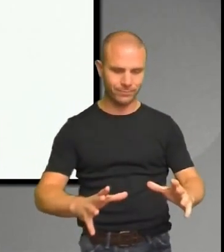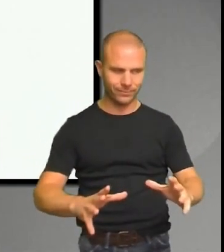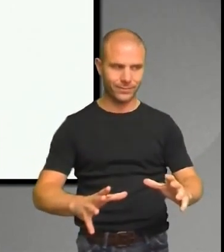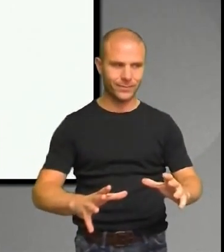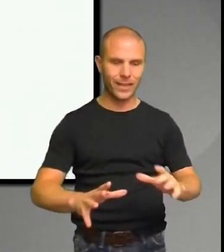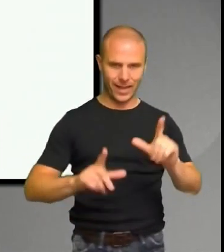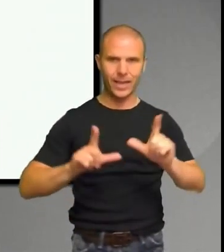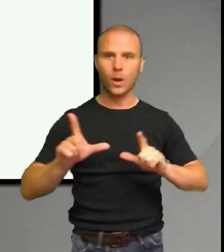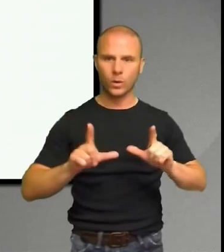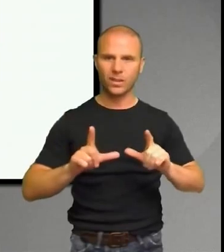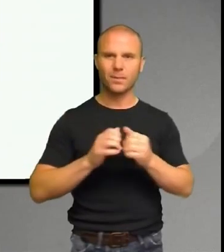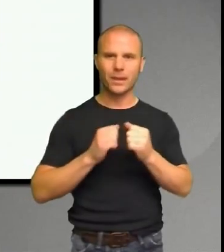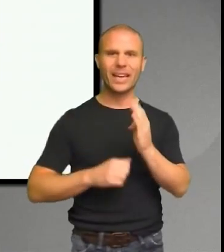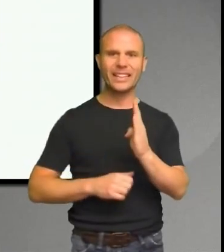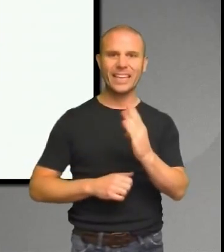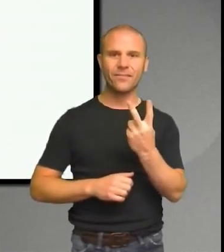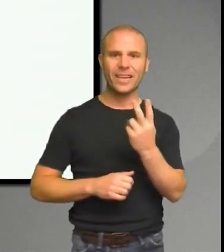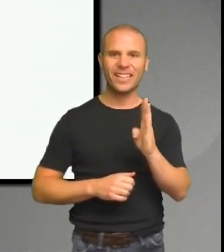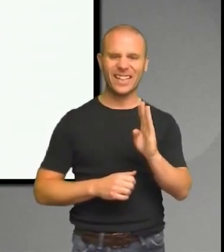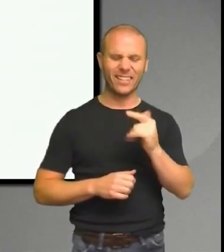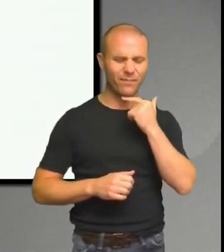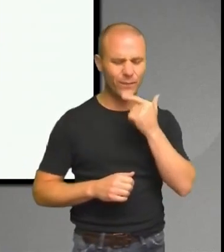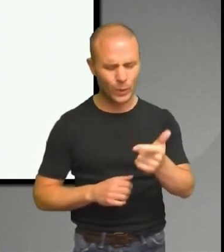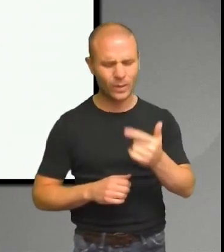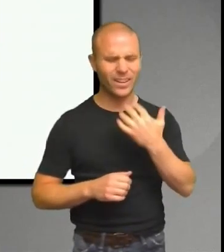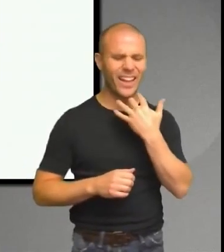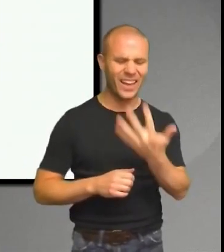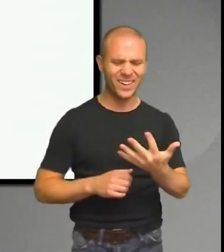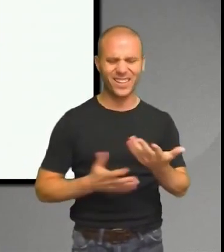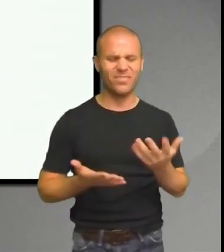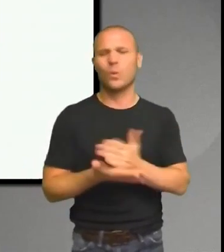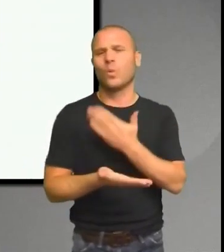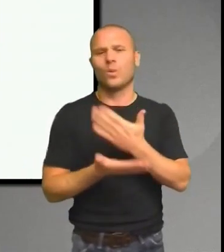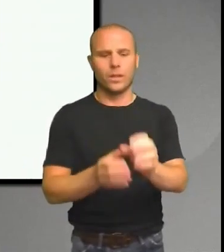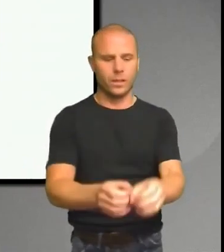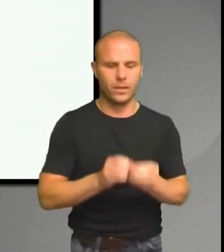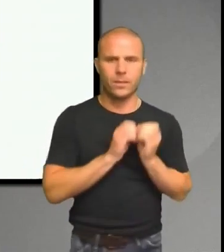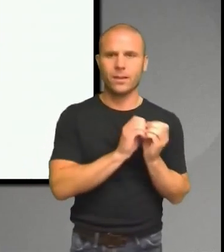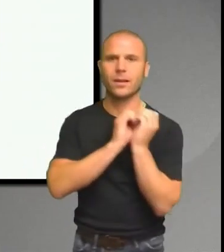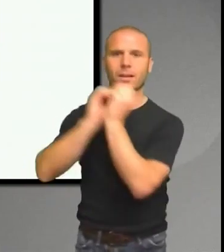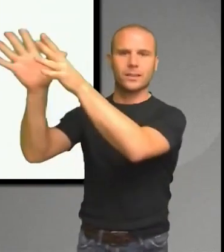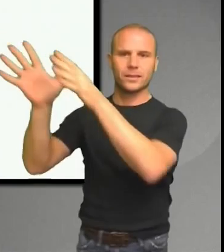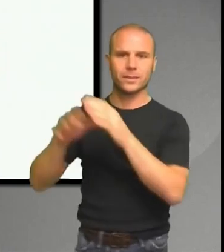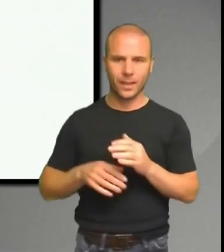-spelaren, för att den var bara onödig och ful och äcklig och ingen vill ha en sån. Så att, tog vi bort.